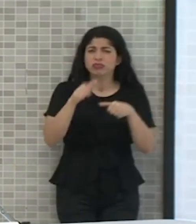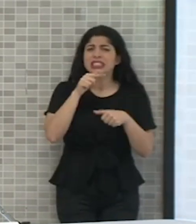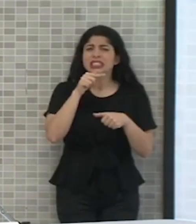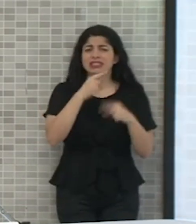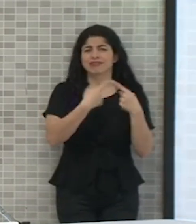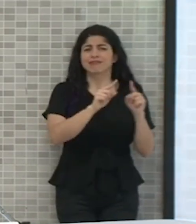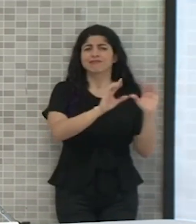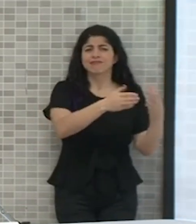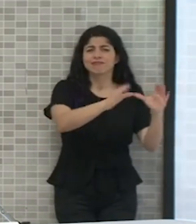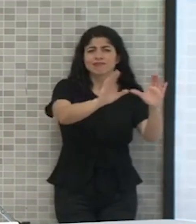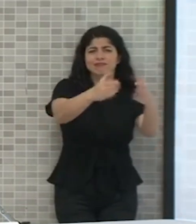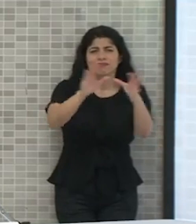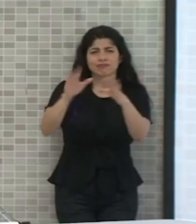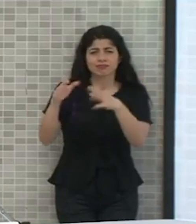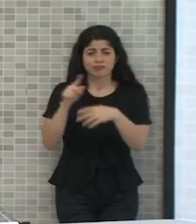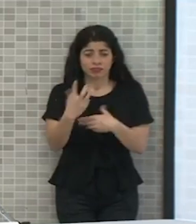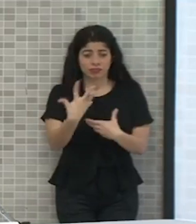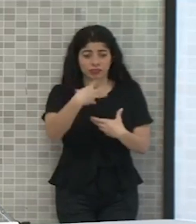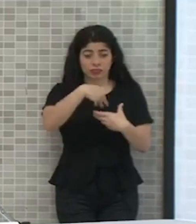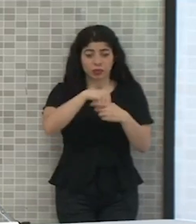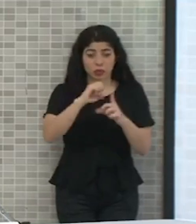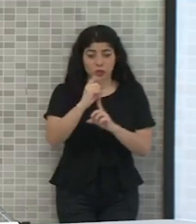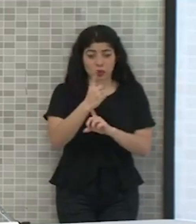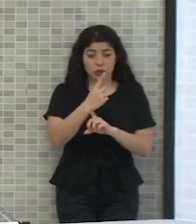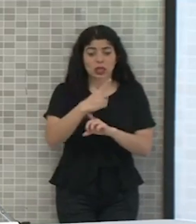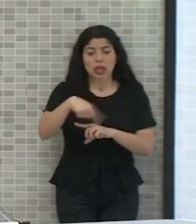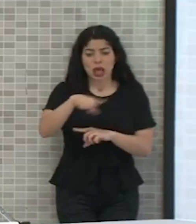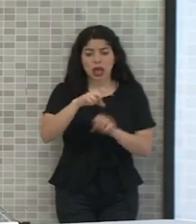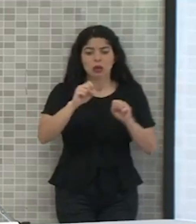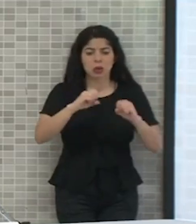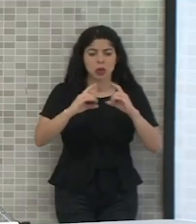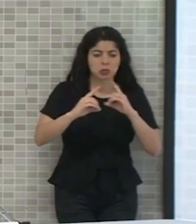diversas partes que componen nuestra sociedad.